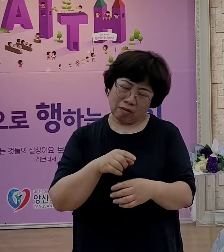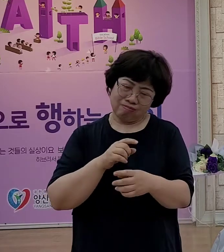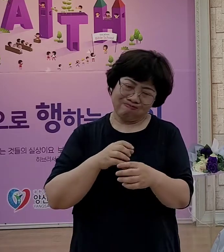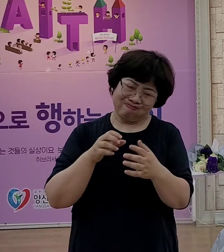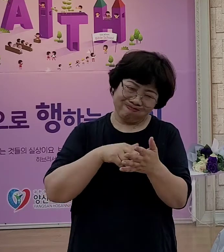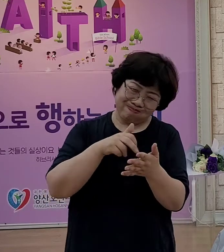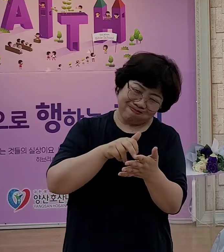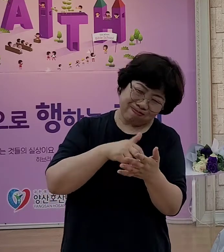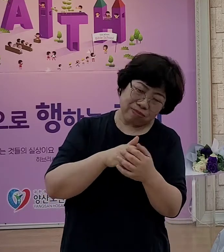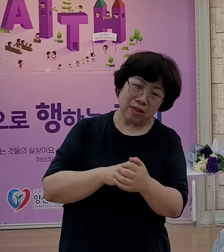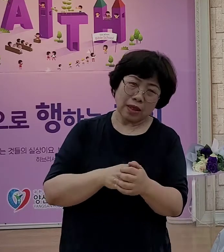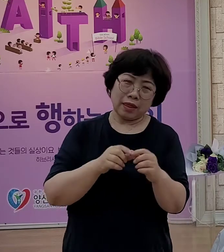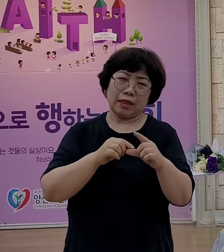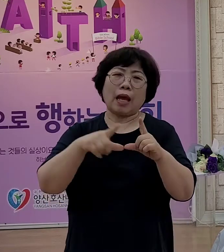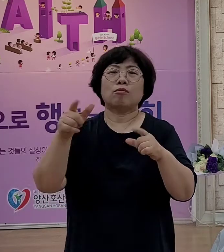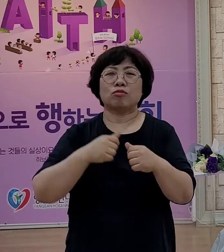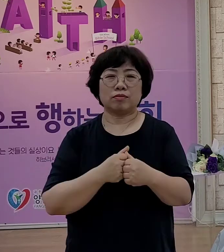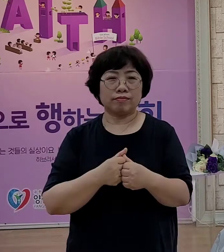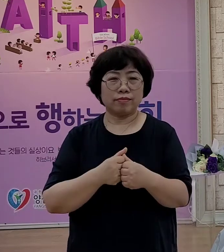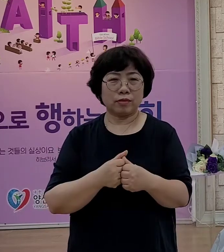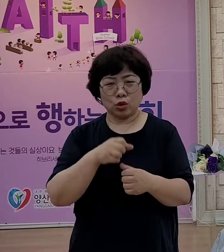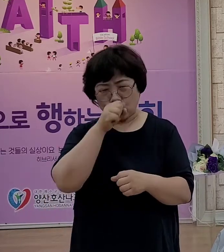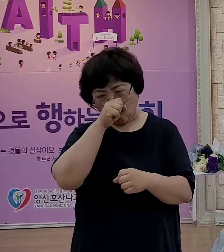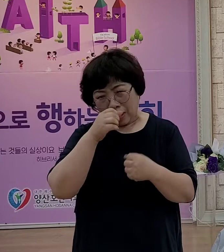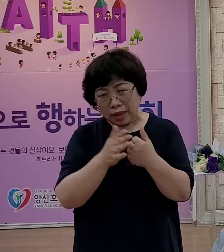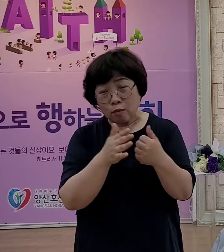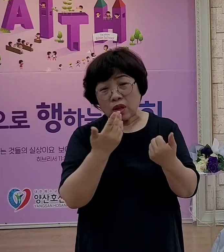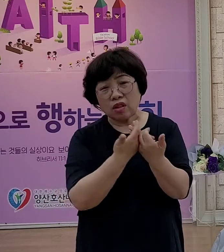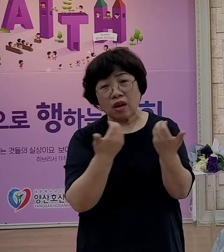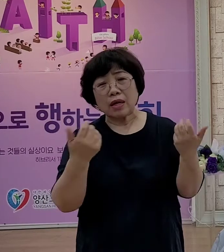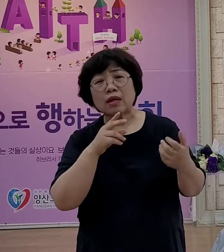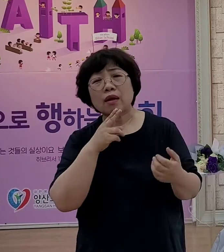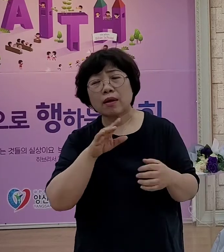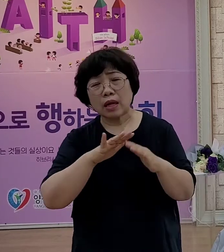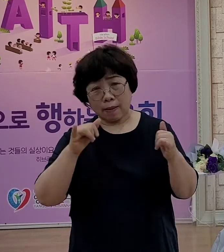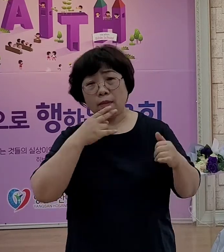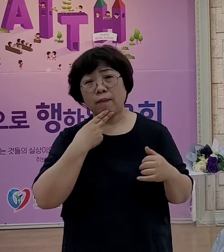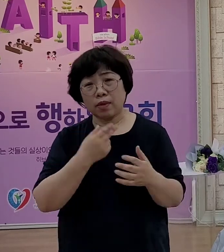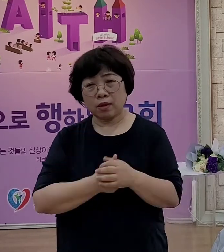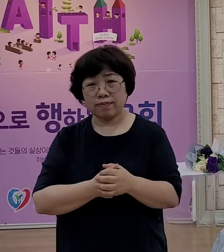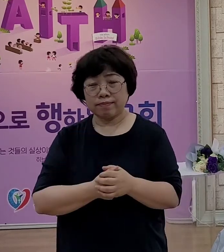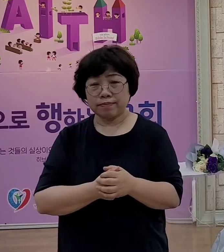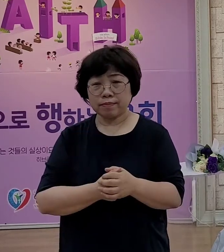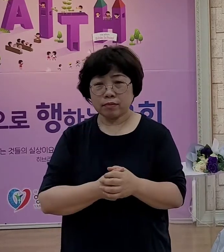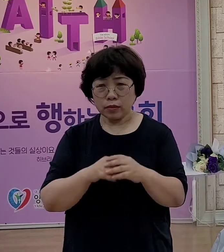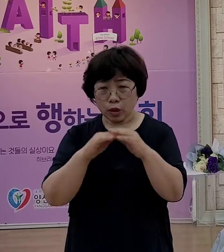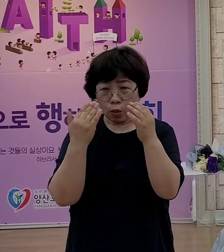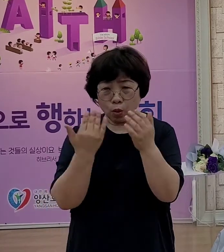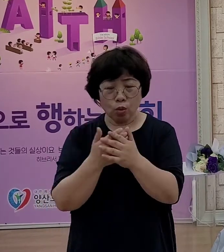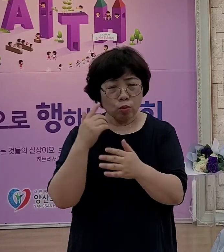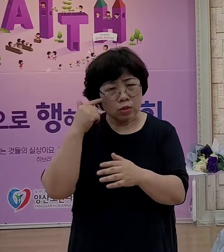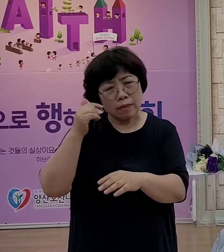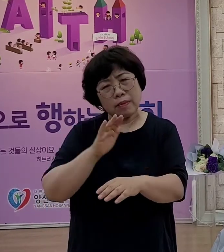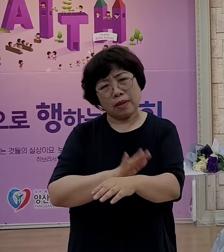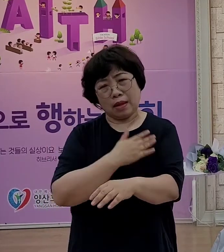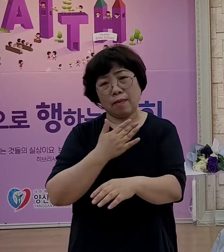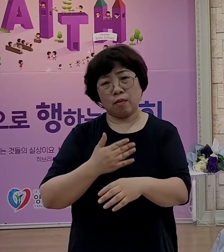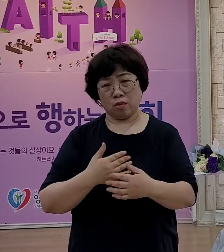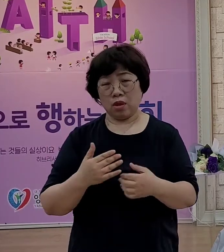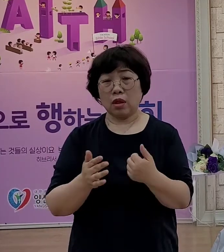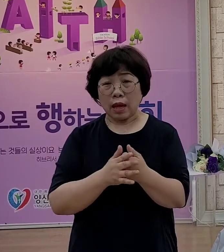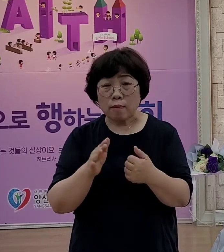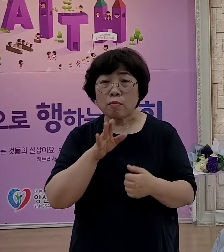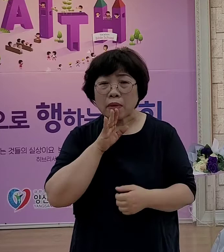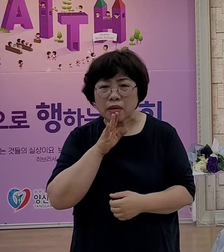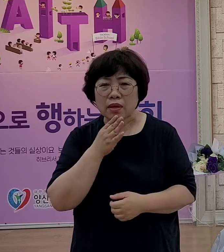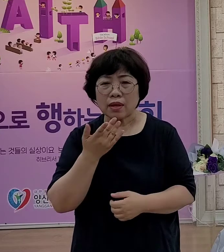말을 하고 다 나가십니다. 좋아서 나가는 분은 안 계시잖아요. 물론 저희 다 불찰이고 제가 부족해서 그렇습니다.